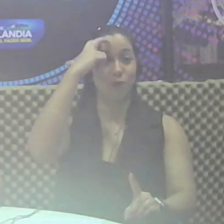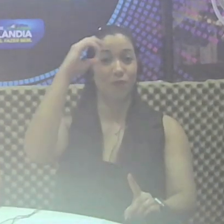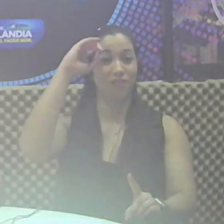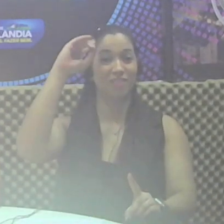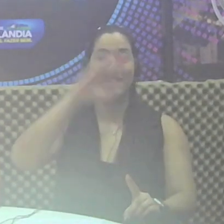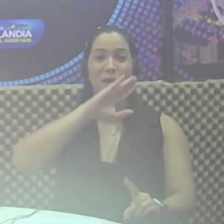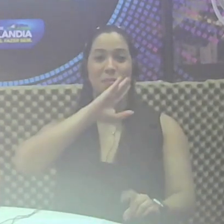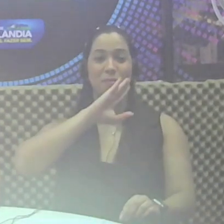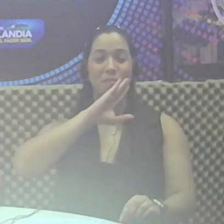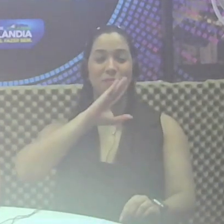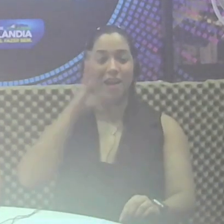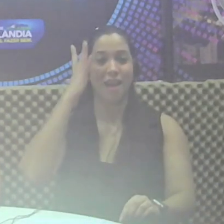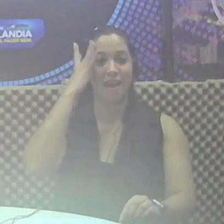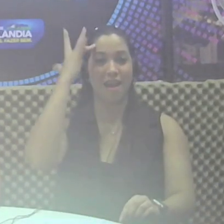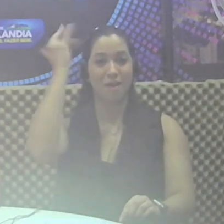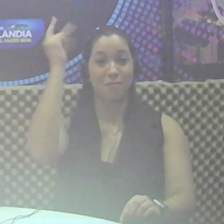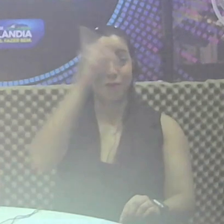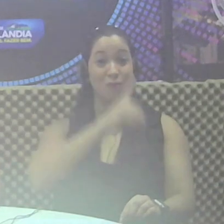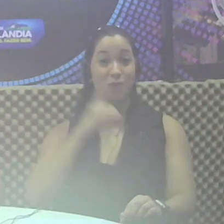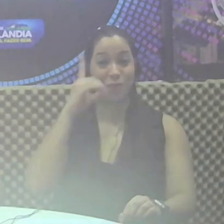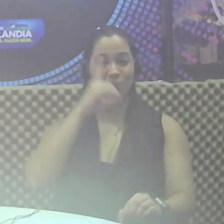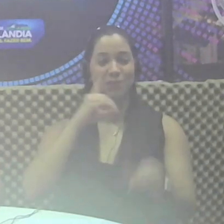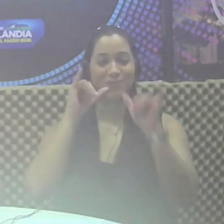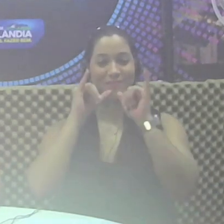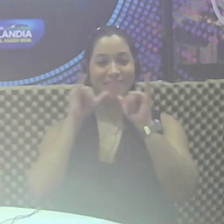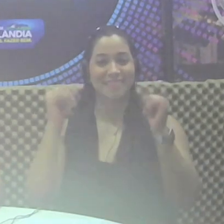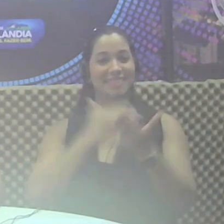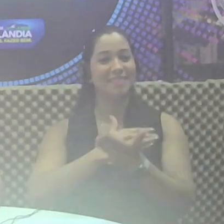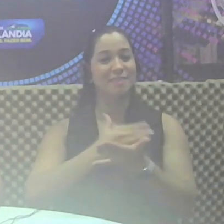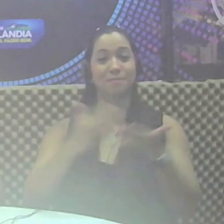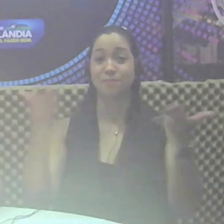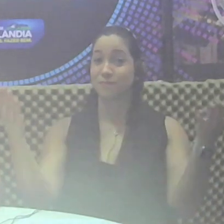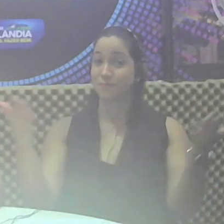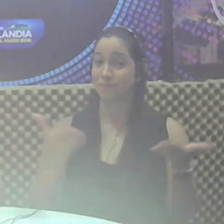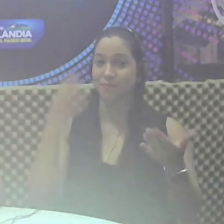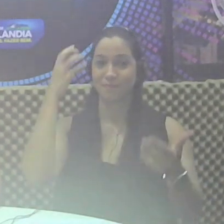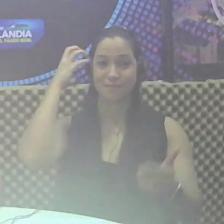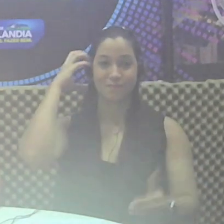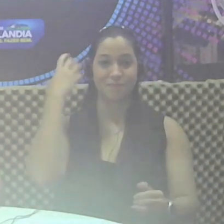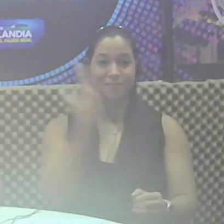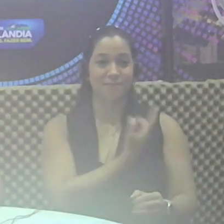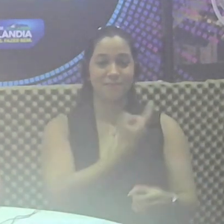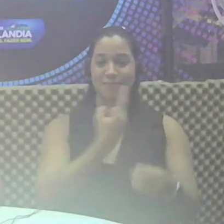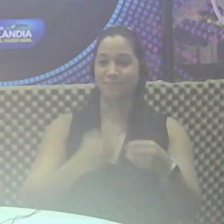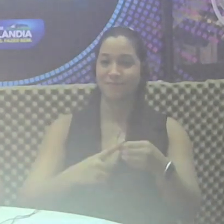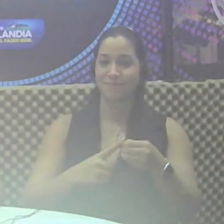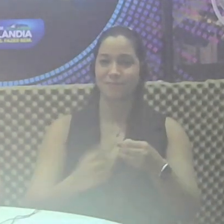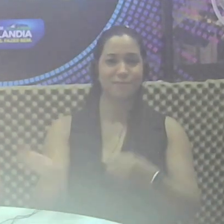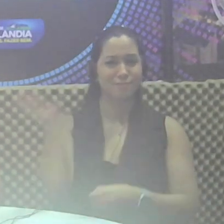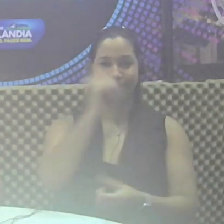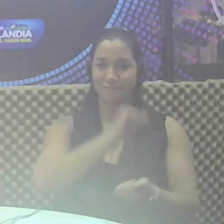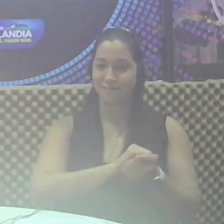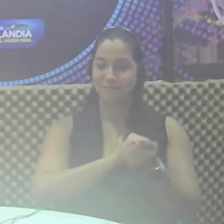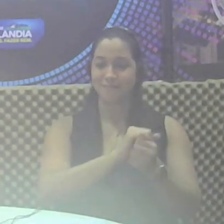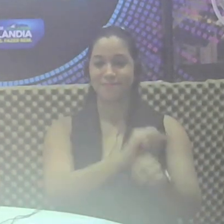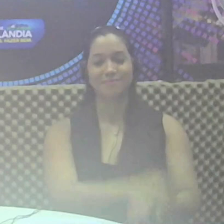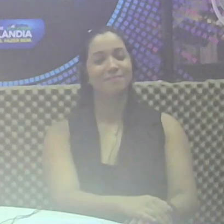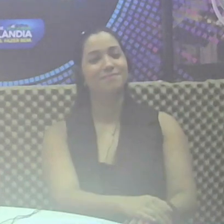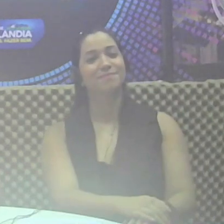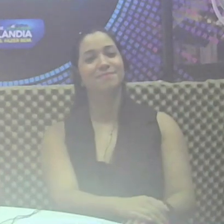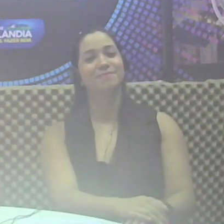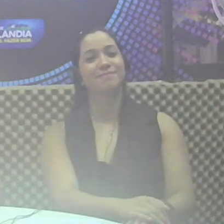Mães acontece amanhã e domingo. Essas e outras notícias a partir de agora na Rádio Nossa Cidade. Vem com a